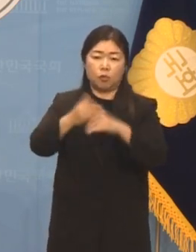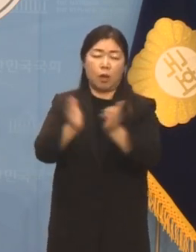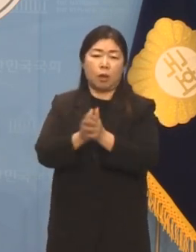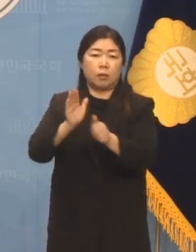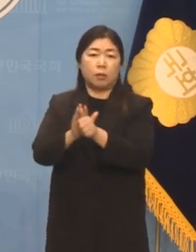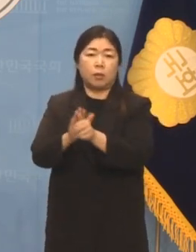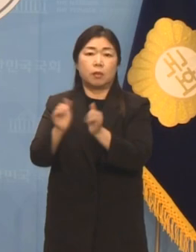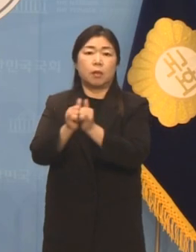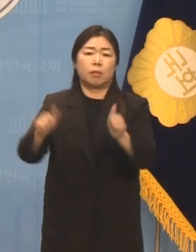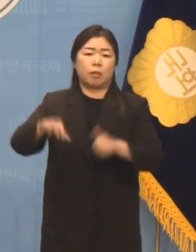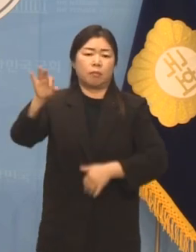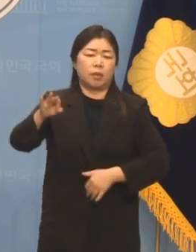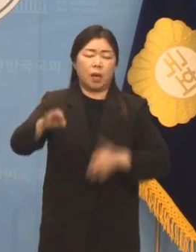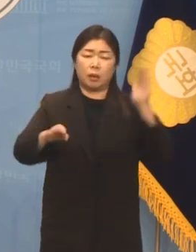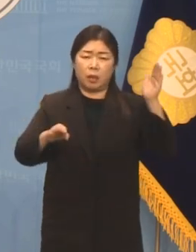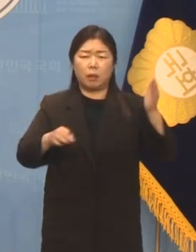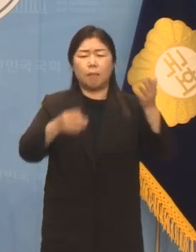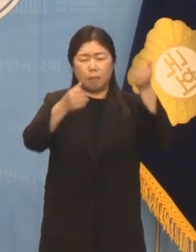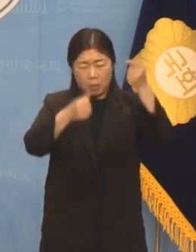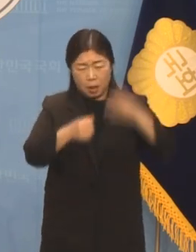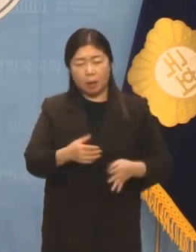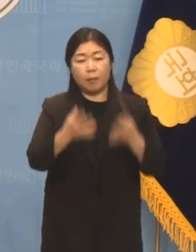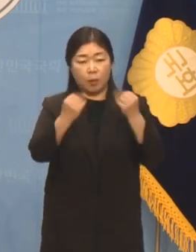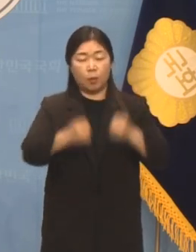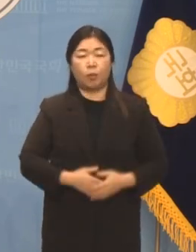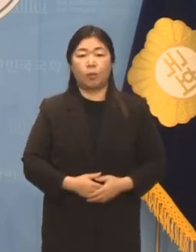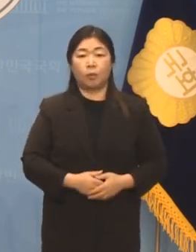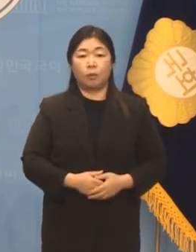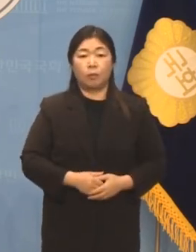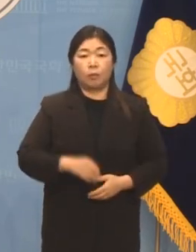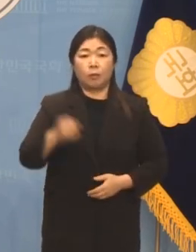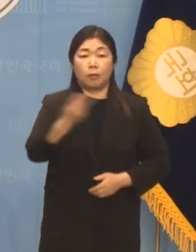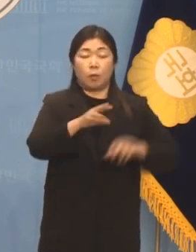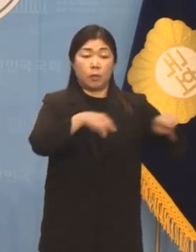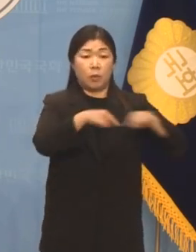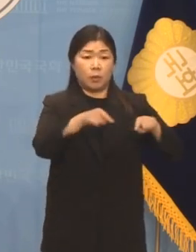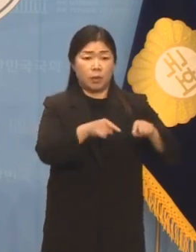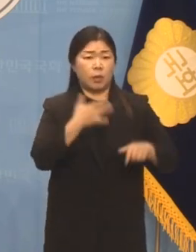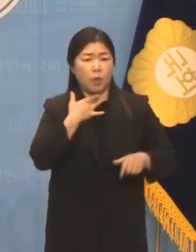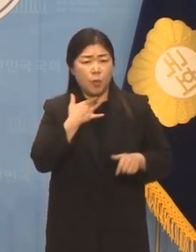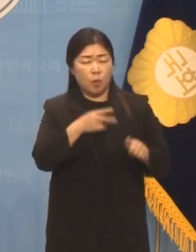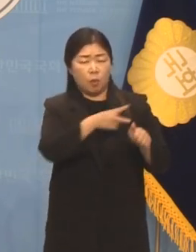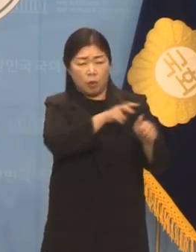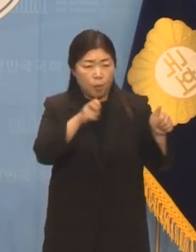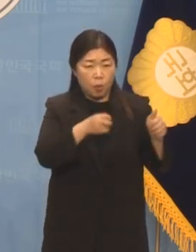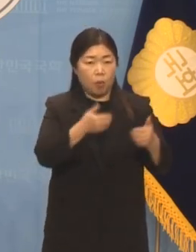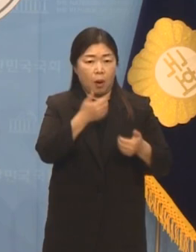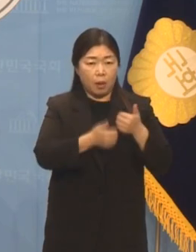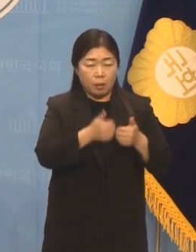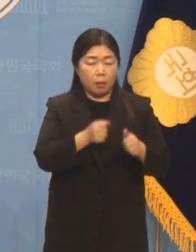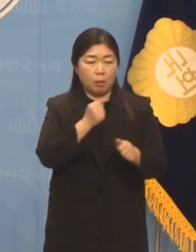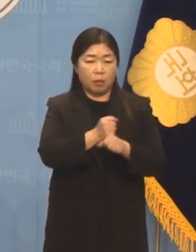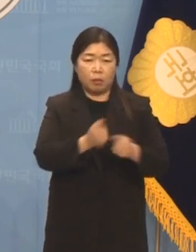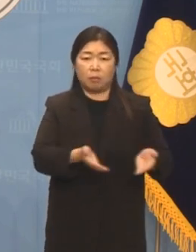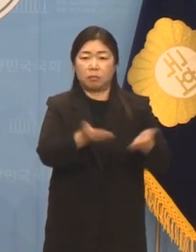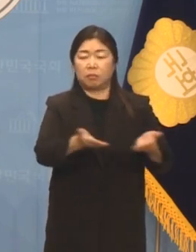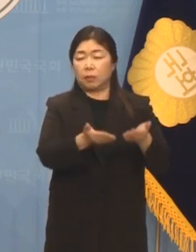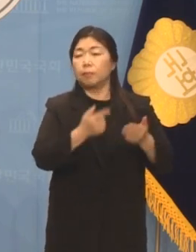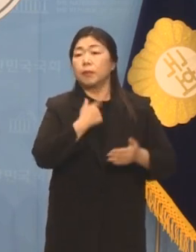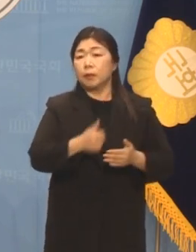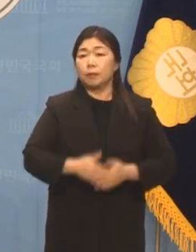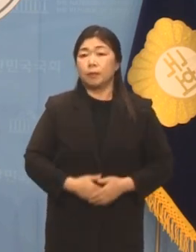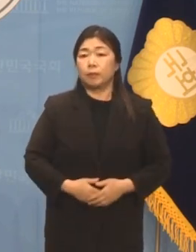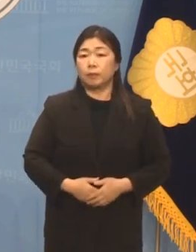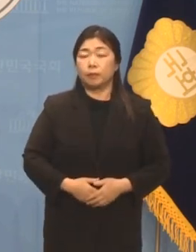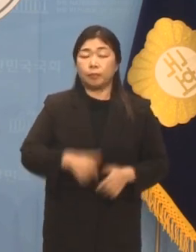국민들을 비하하는 등 정치 혐오와 갈등을 조장 심지어